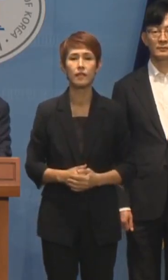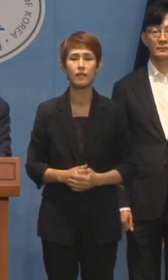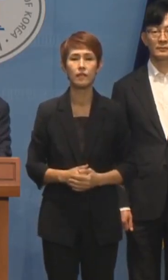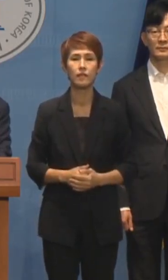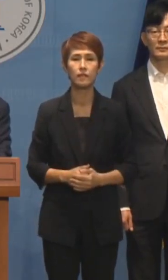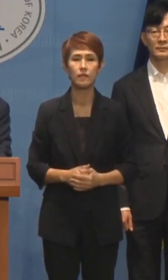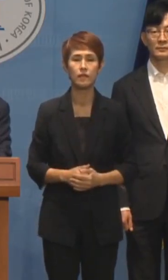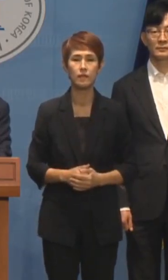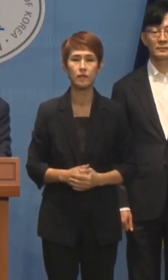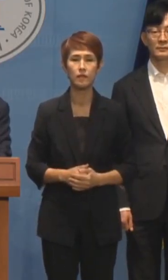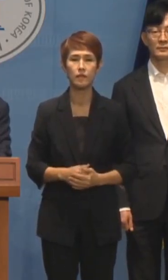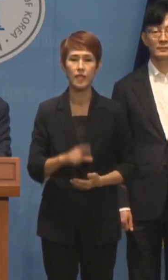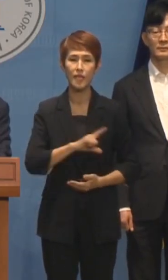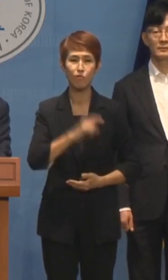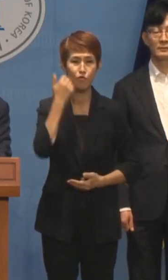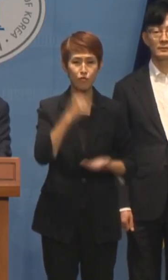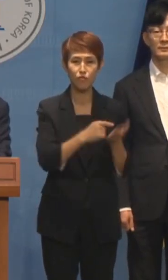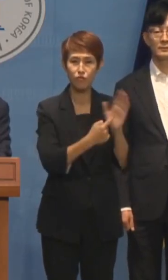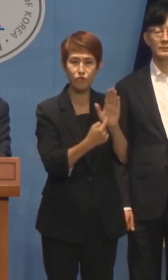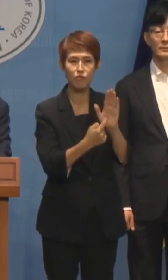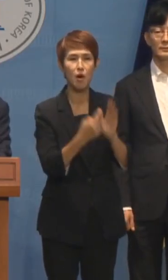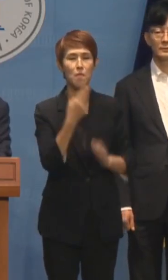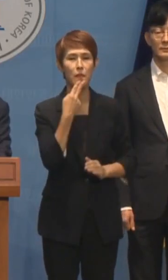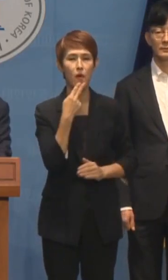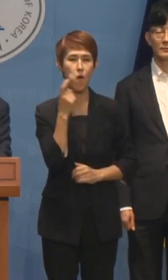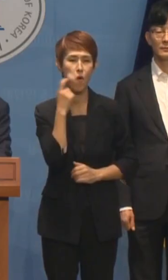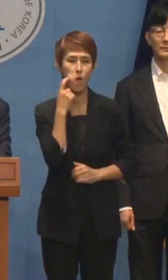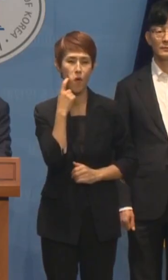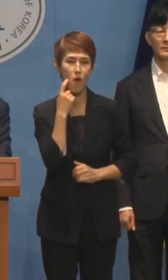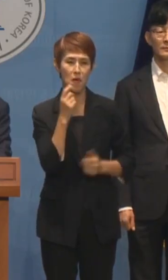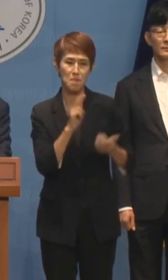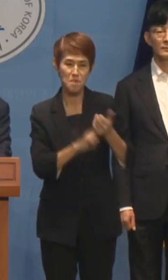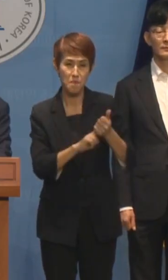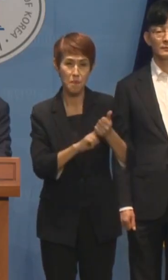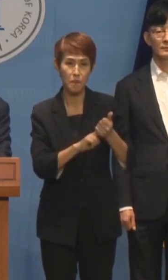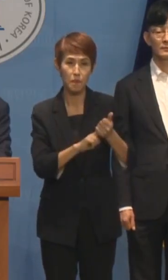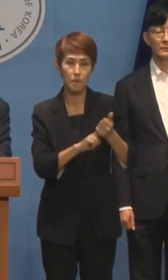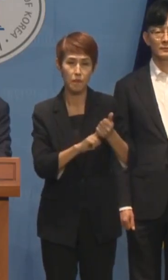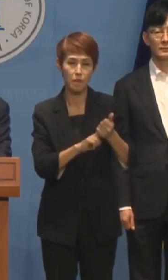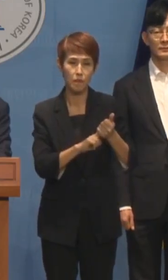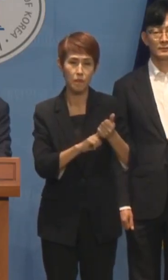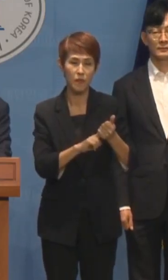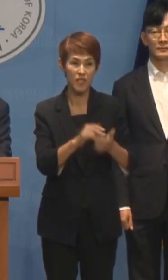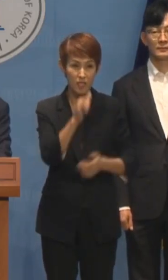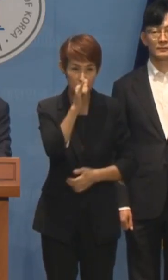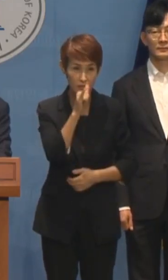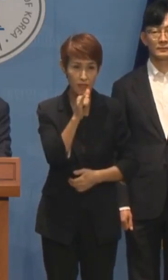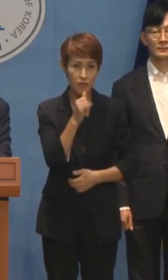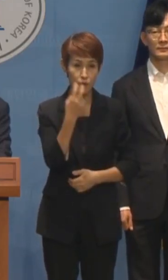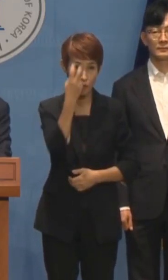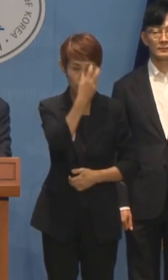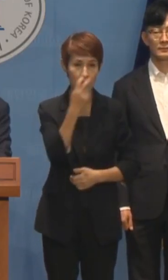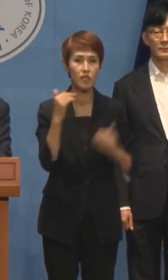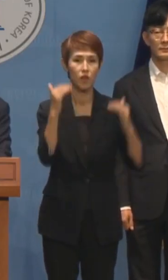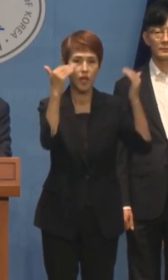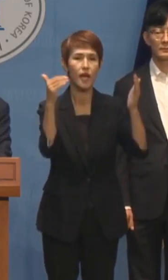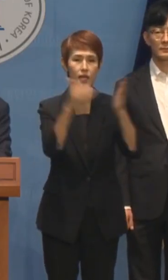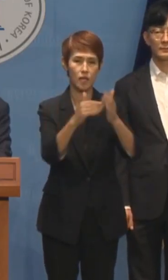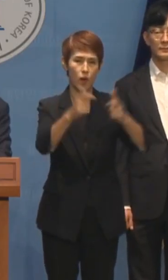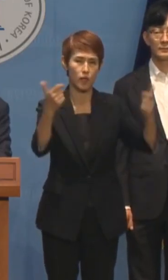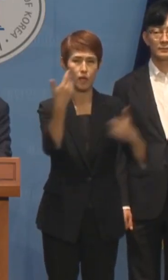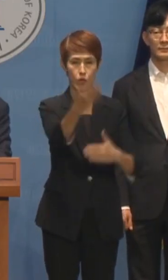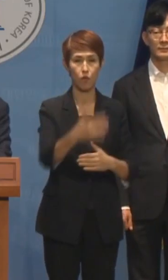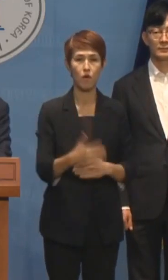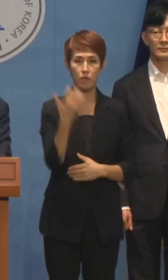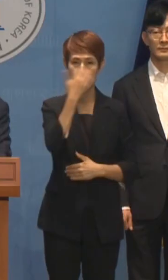신분 비공개 수사 및 위장수사를 성인 대상까지 확대하도록 성폭력 처벌법의